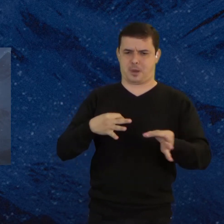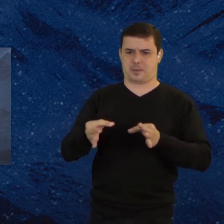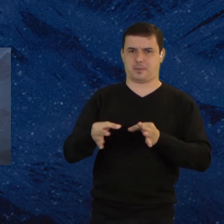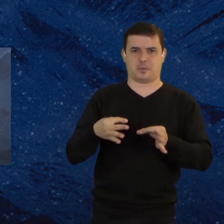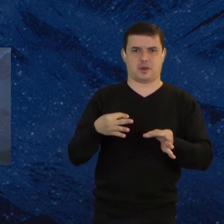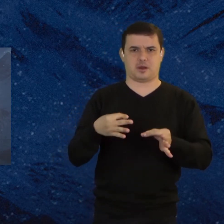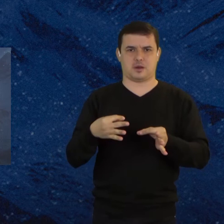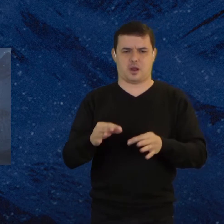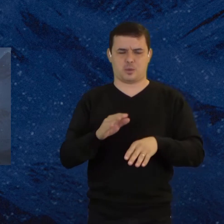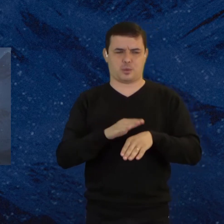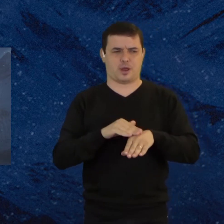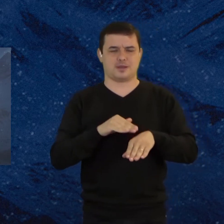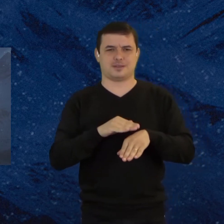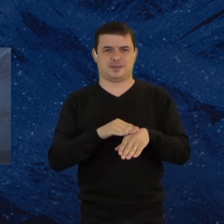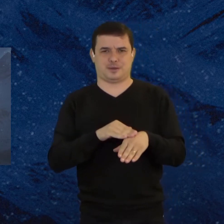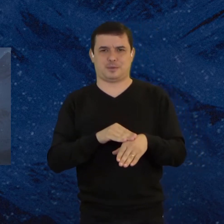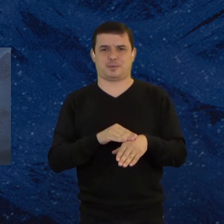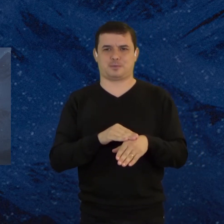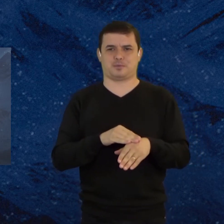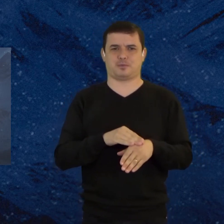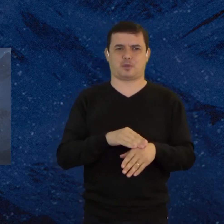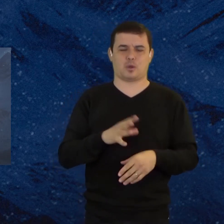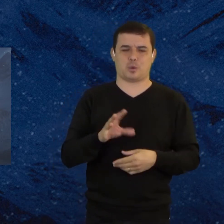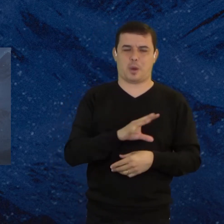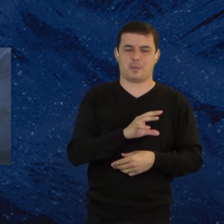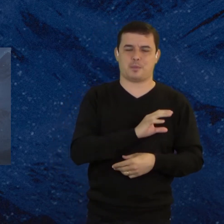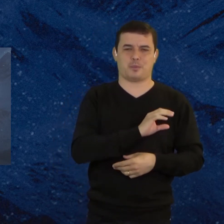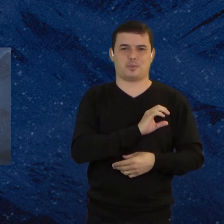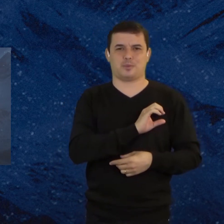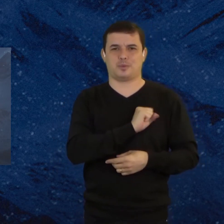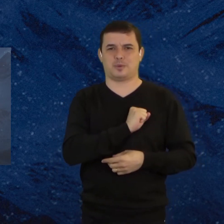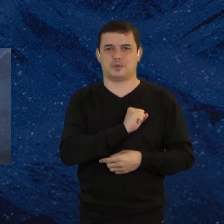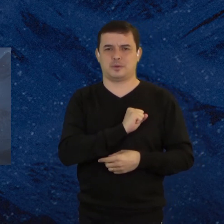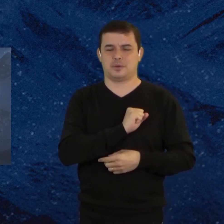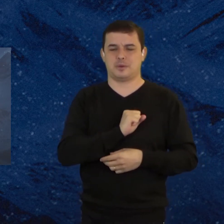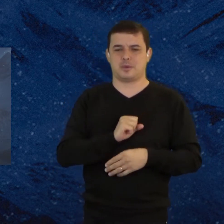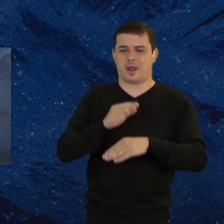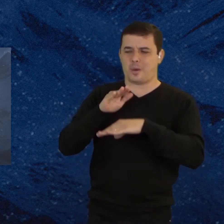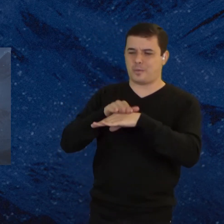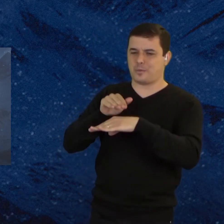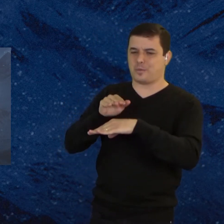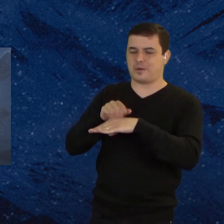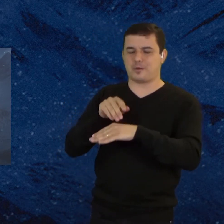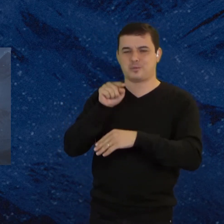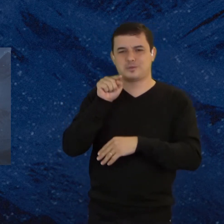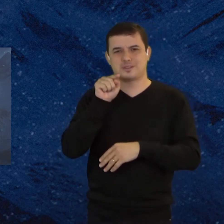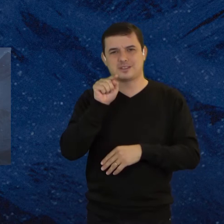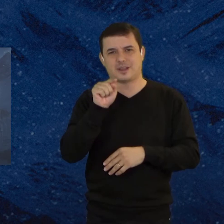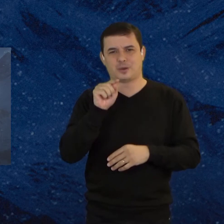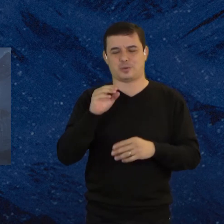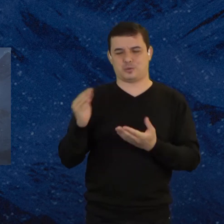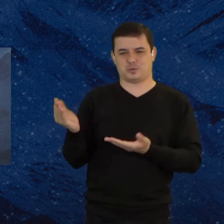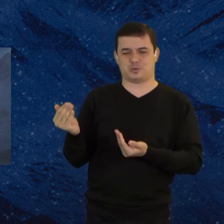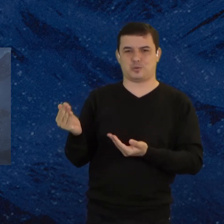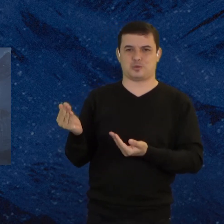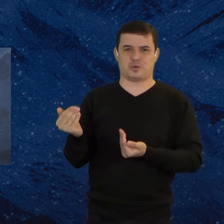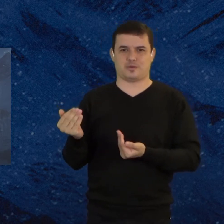tudo carinhosamente preparado para acolher você, para